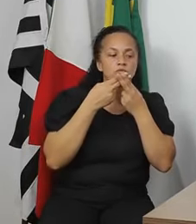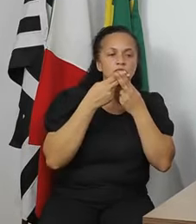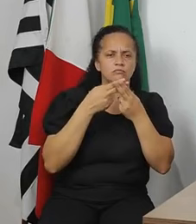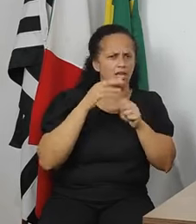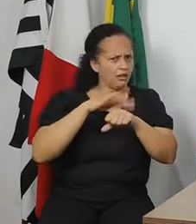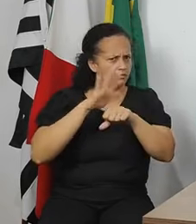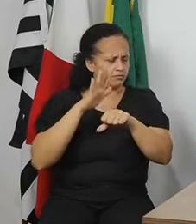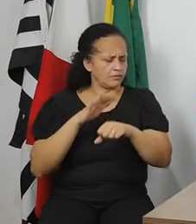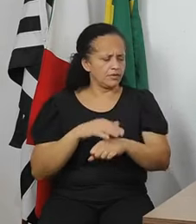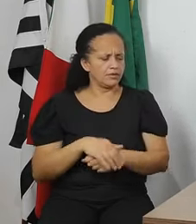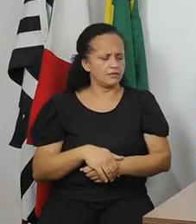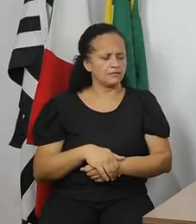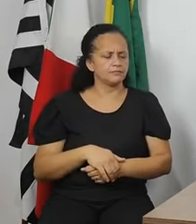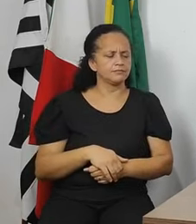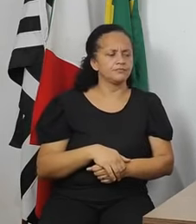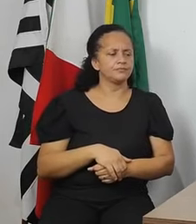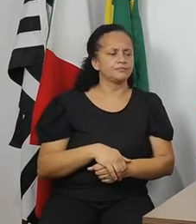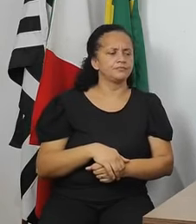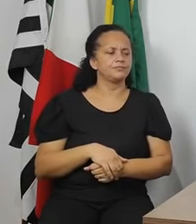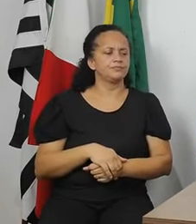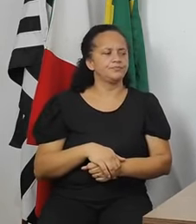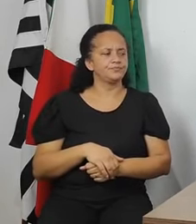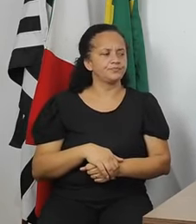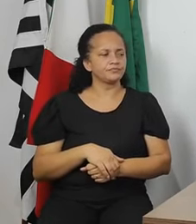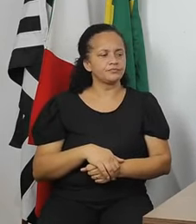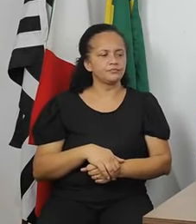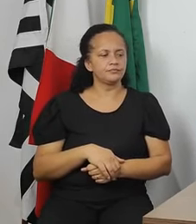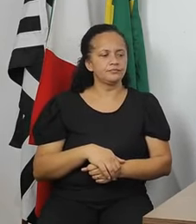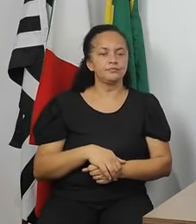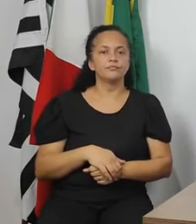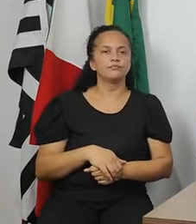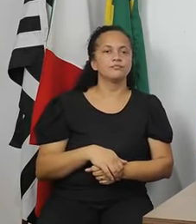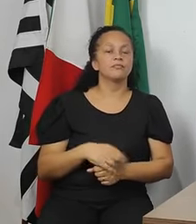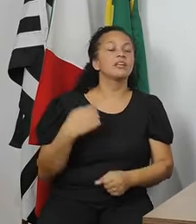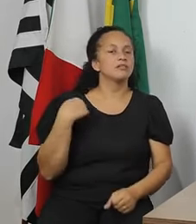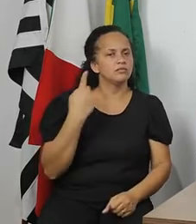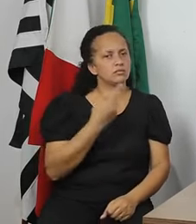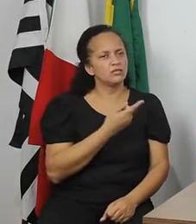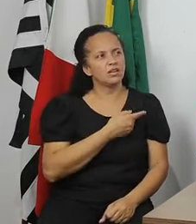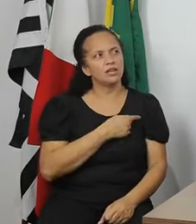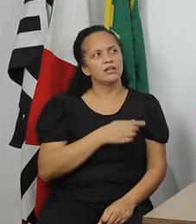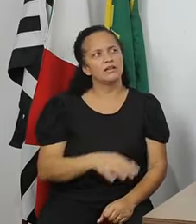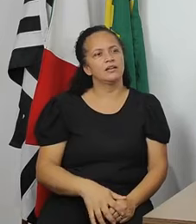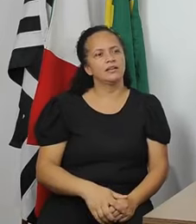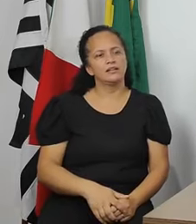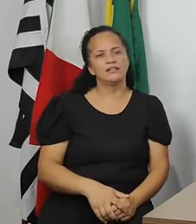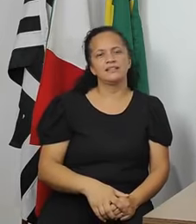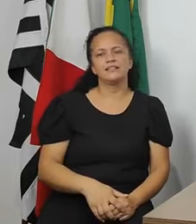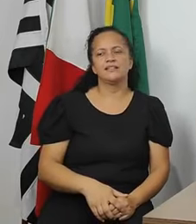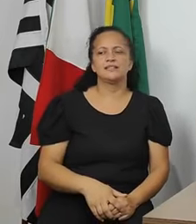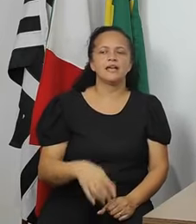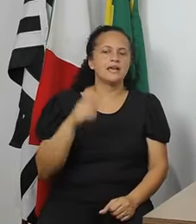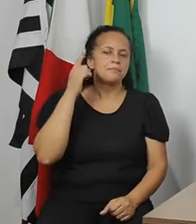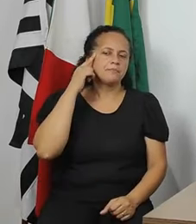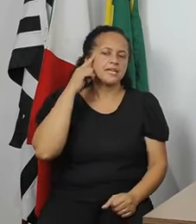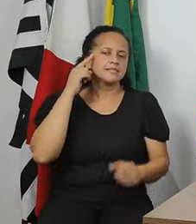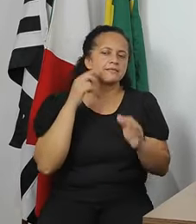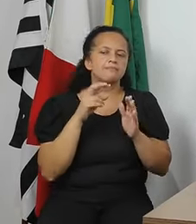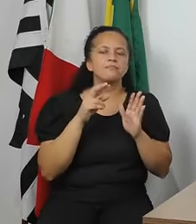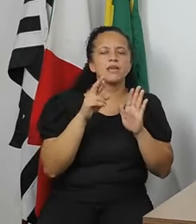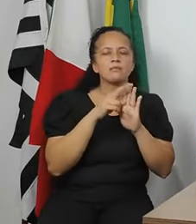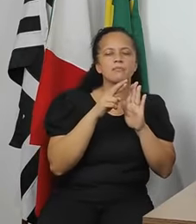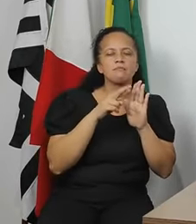e na nossa mensagem, que eu acho que era um pouco disso, a gente normalmente se programa para fazer muitas coisas, né? Então, o